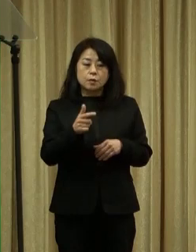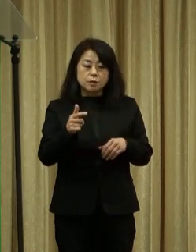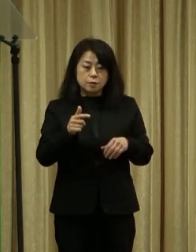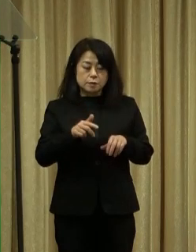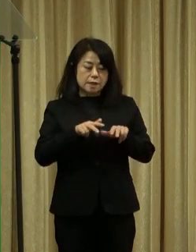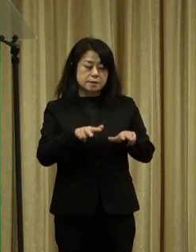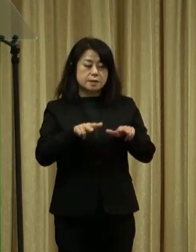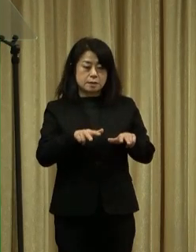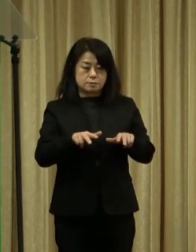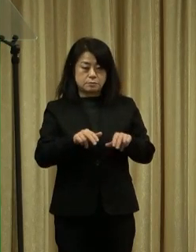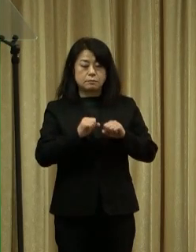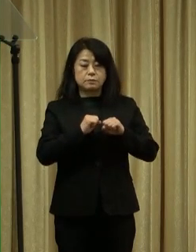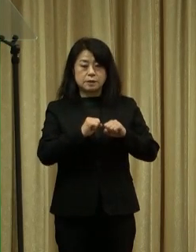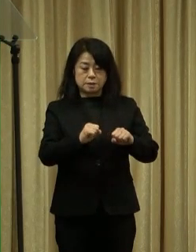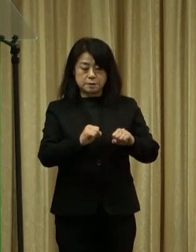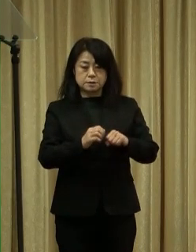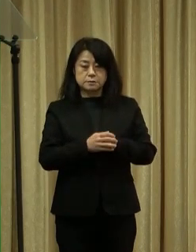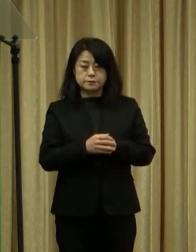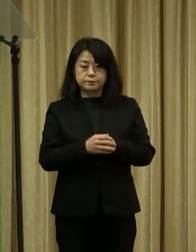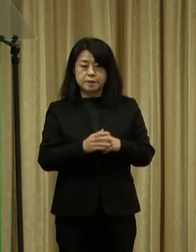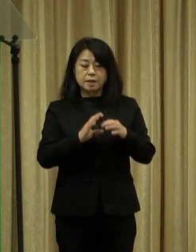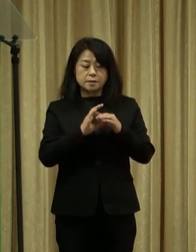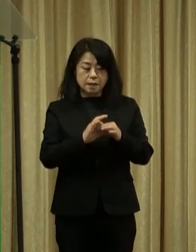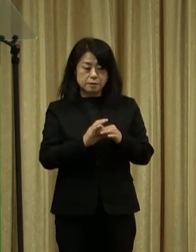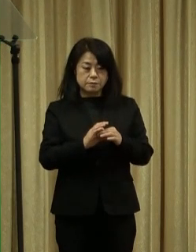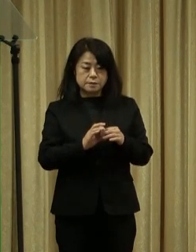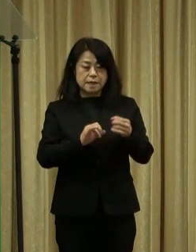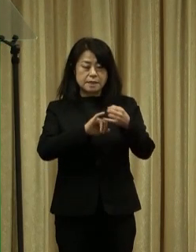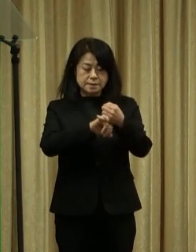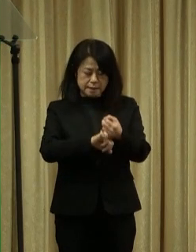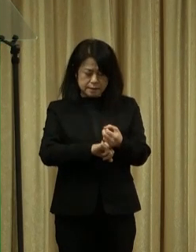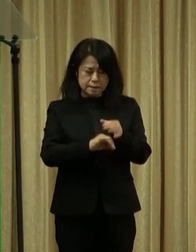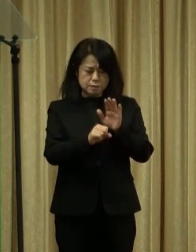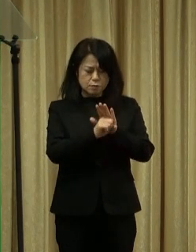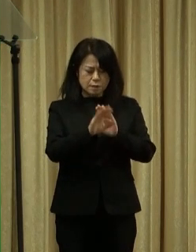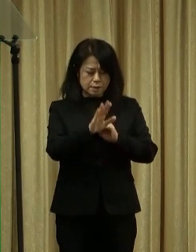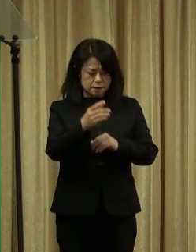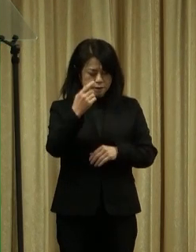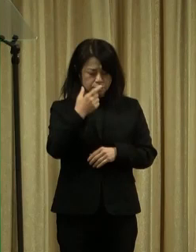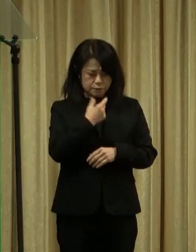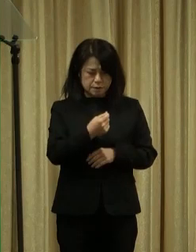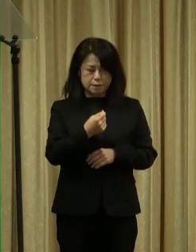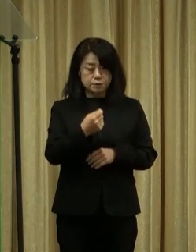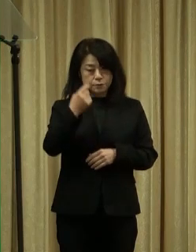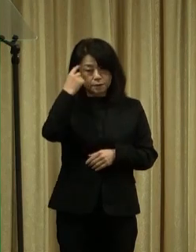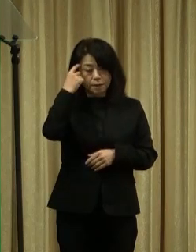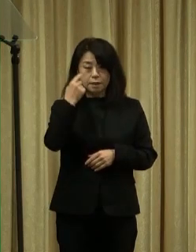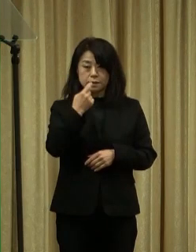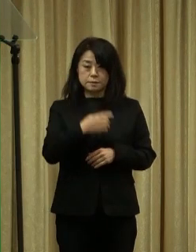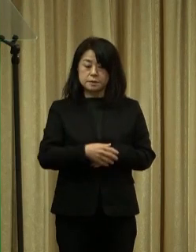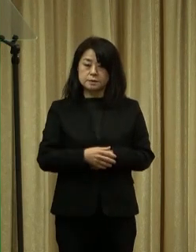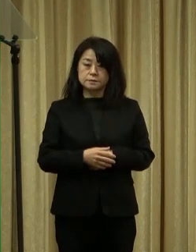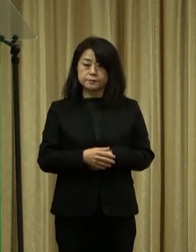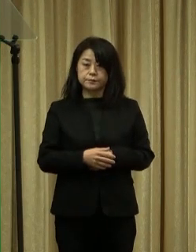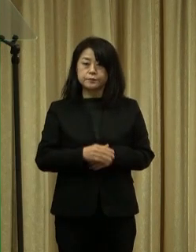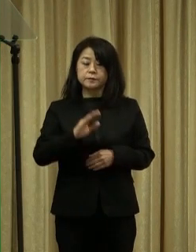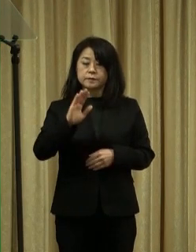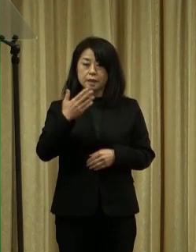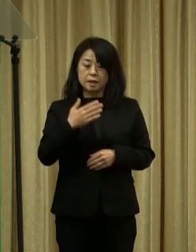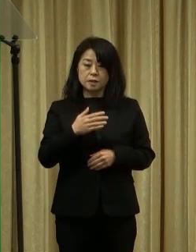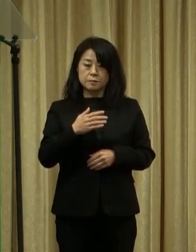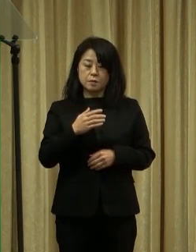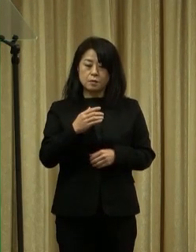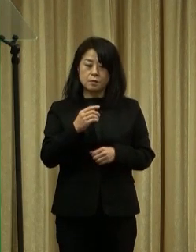から、ここでぜひこれが効いてほしいというふうに、考えています。ただ何十